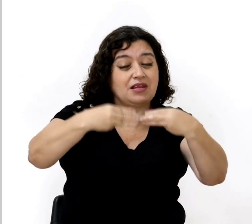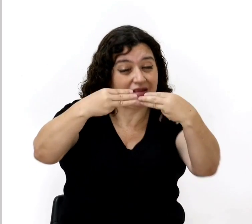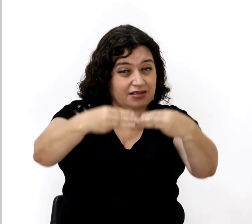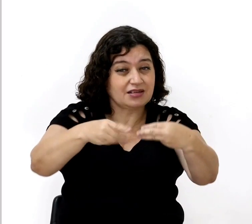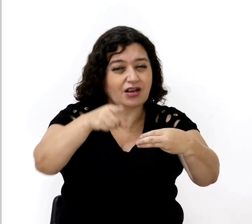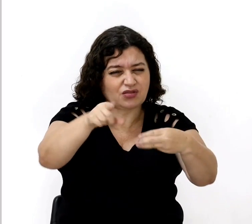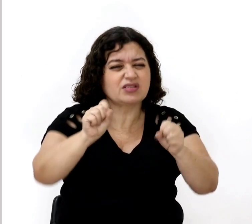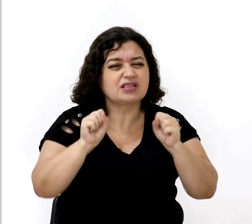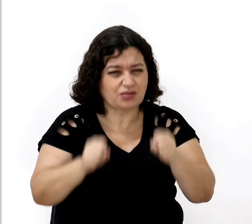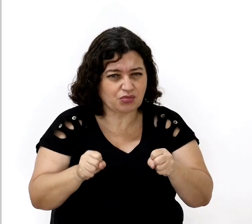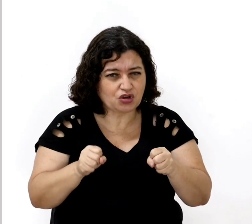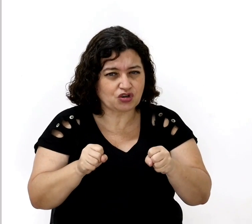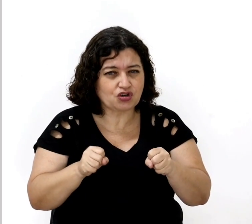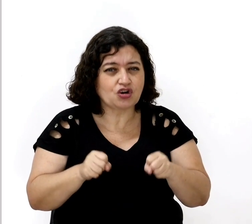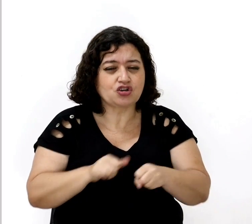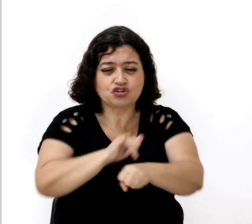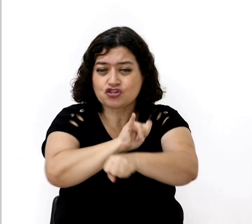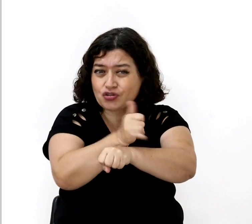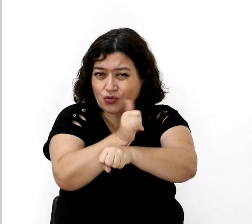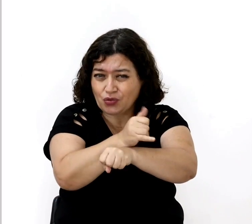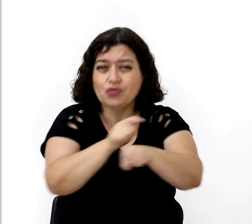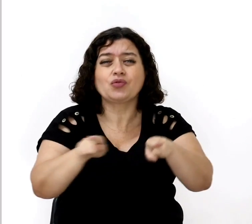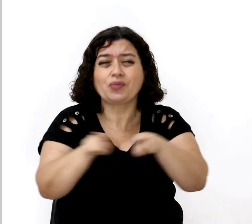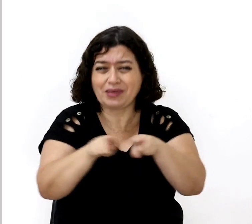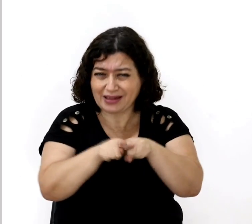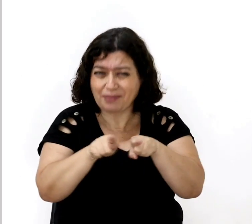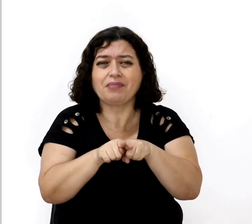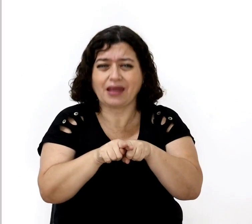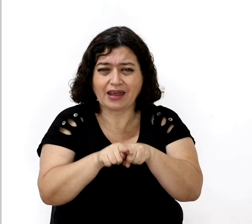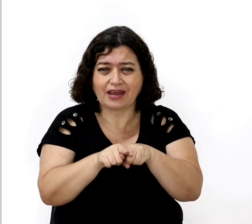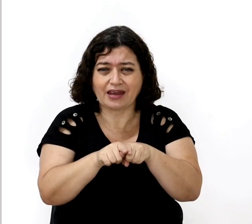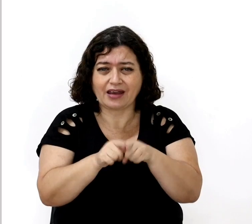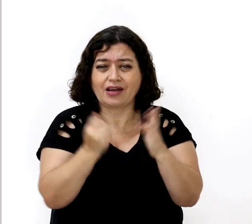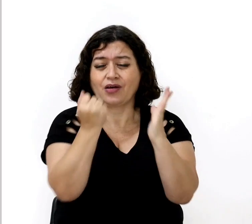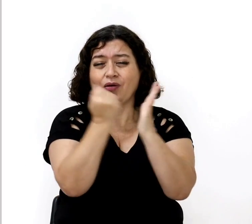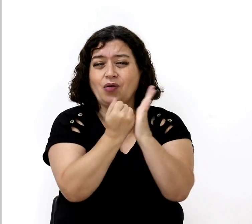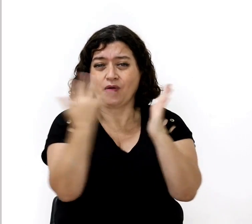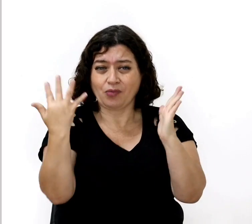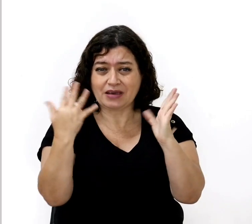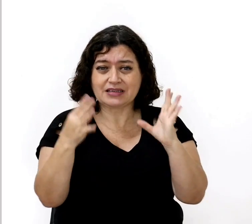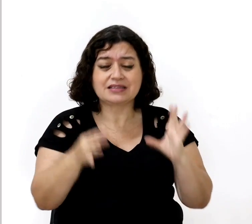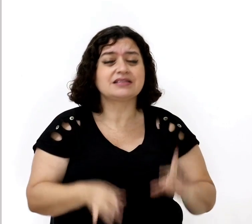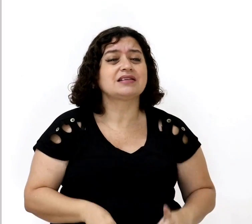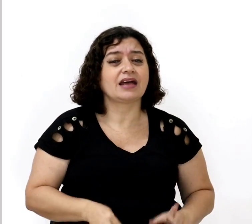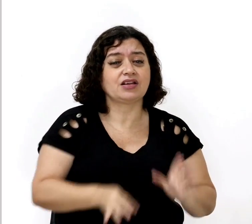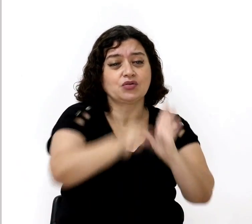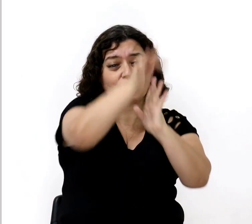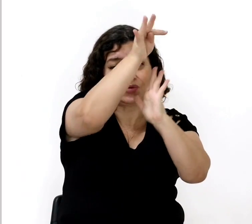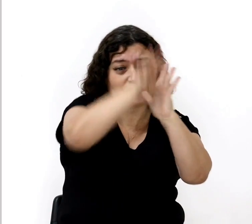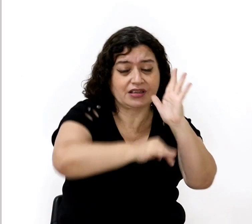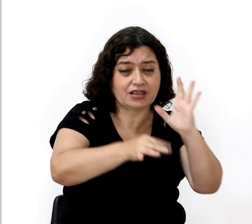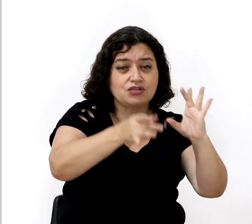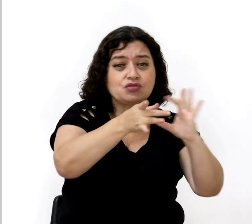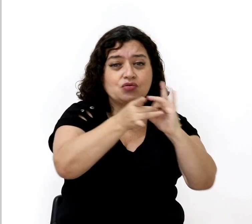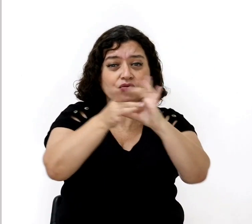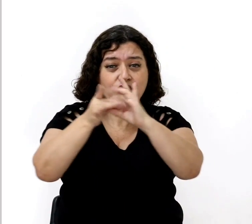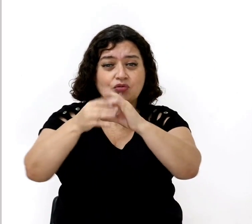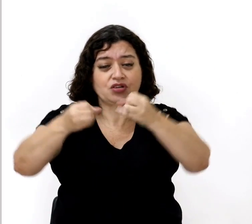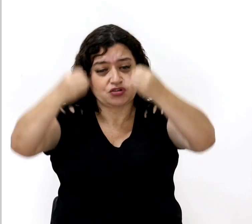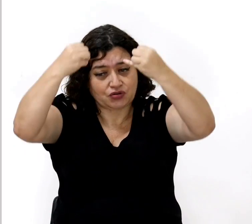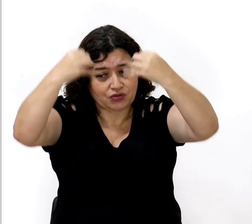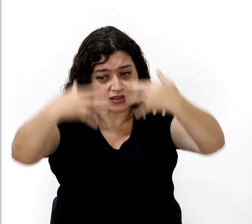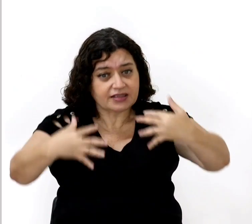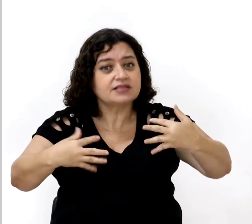pode acompanhar, também no canal do YouTube, uma série do Texto e Contexto que falou especificamente sobre